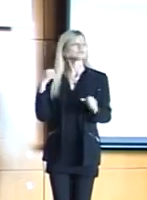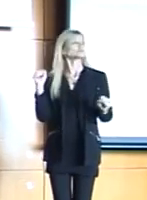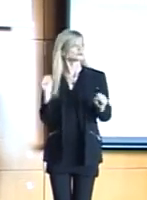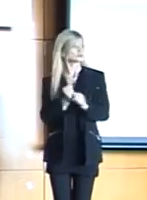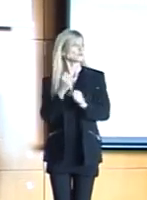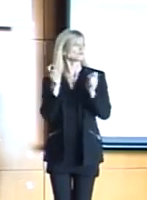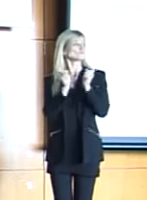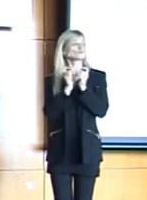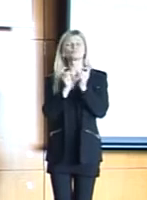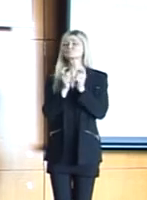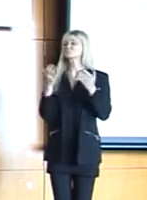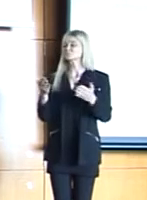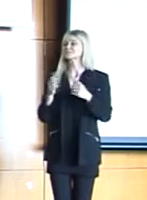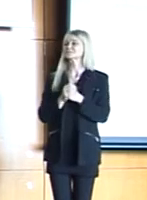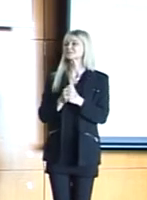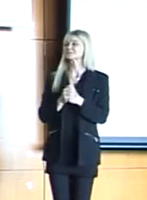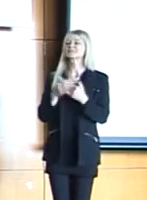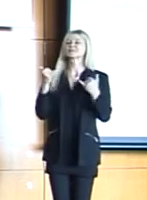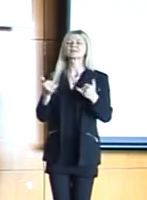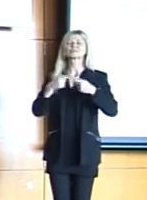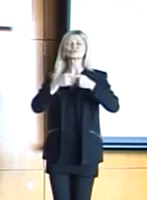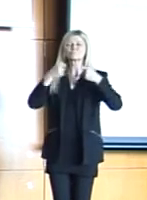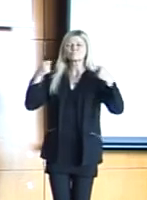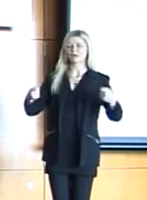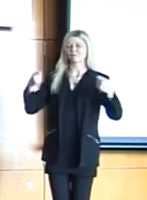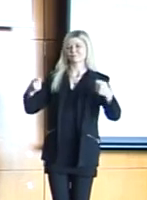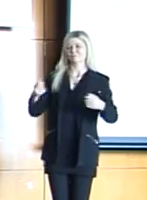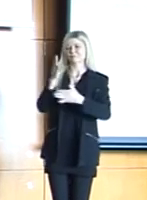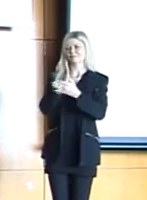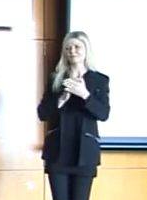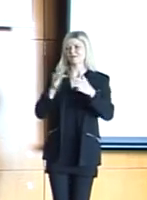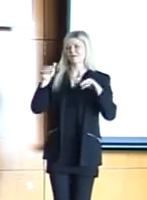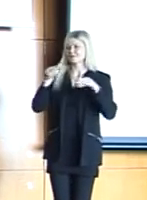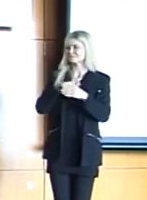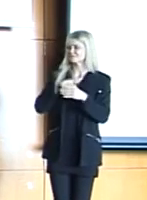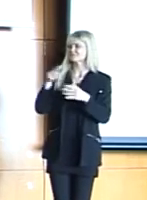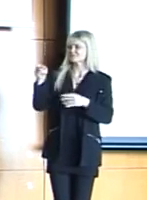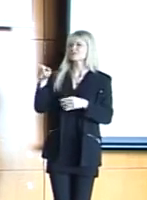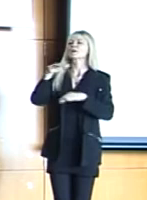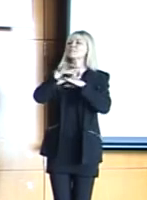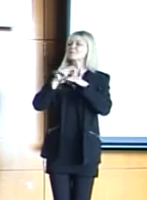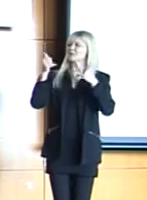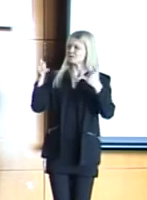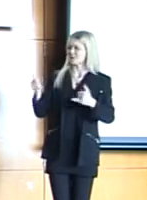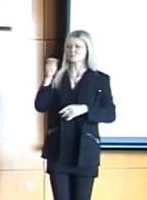funktioniert. Wir kommen jetzt zu einem sehr spannenden Teil, den die Maria noch moderieren